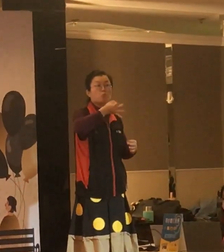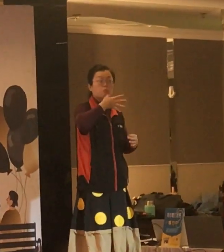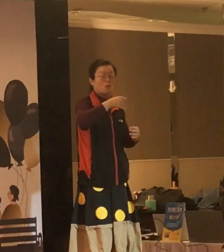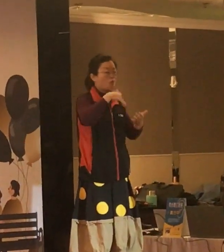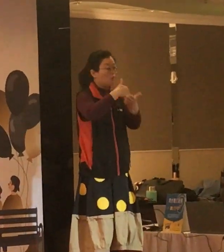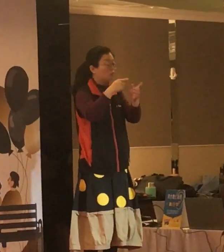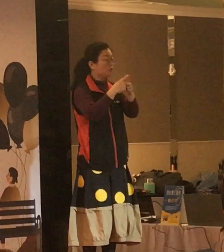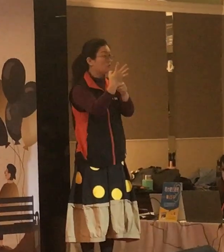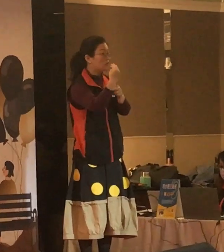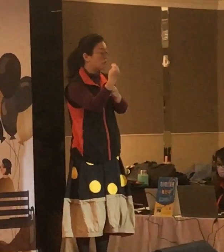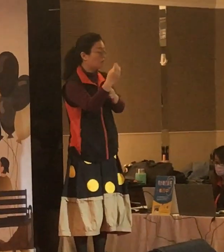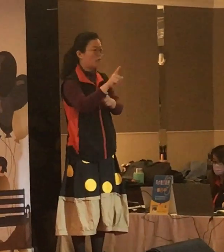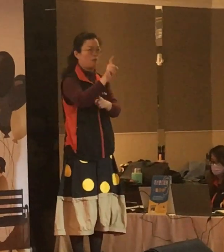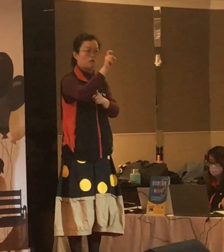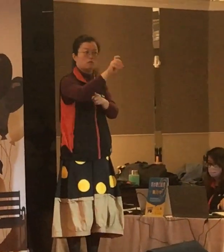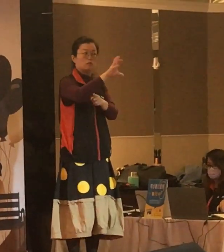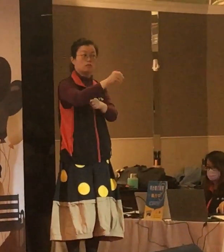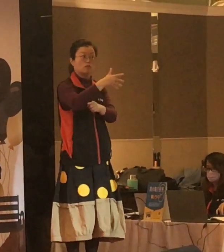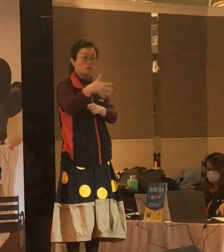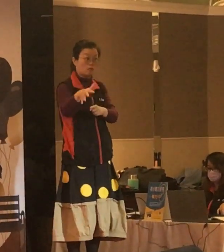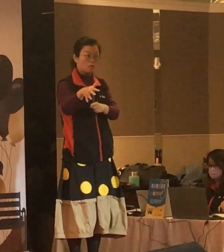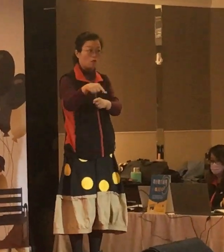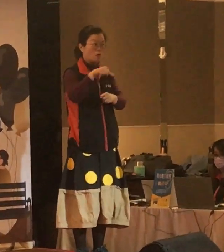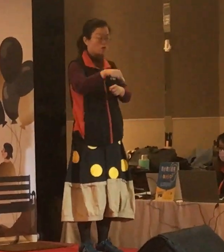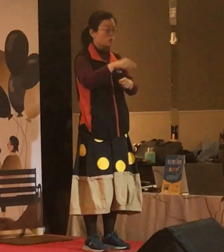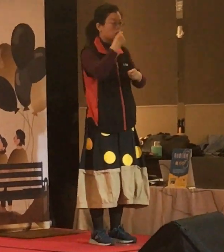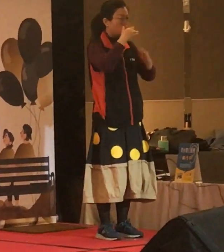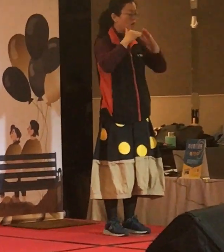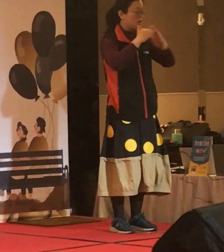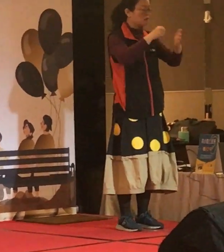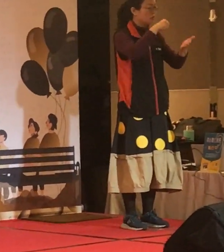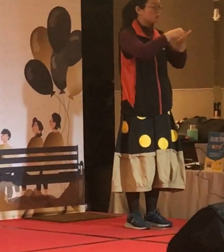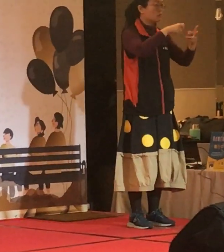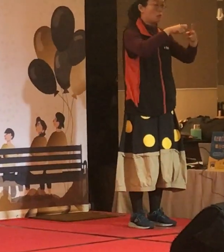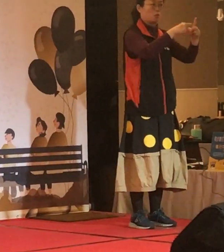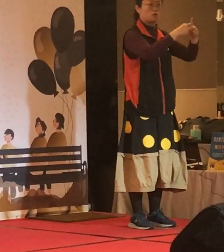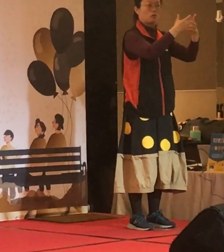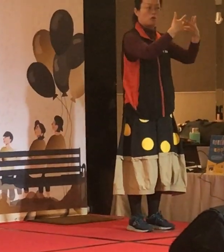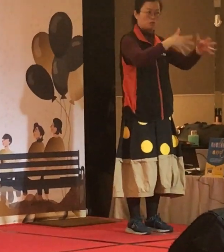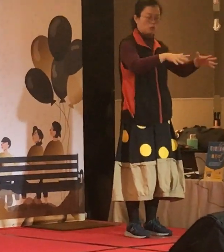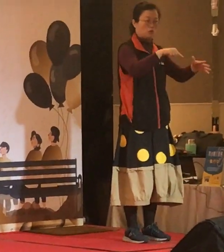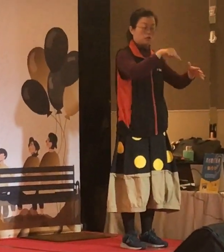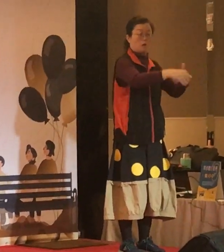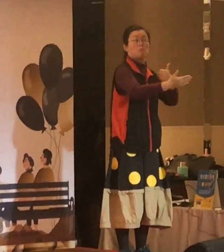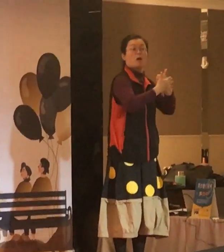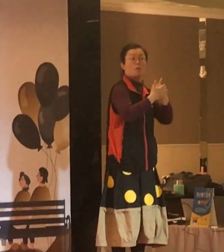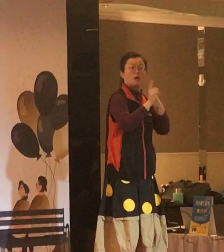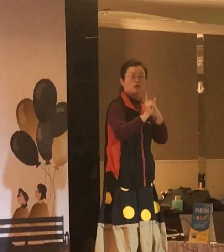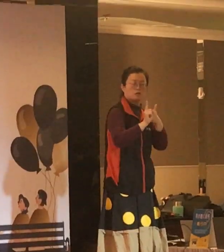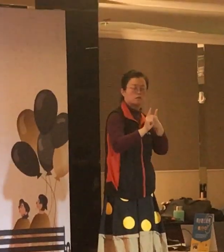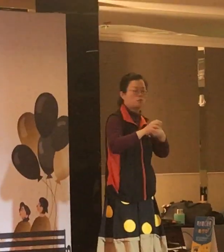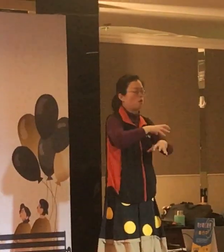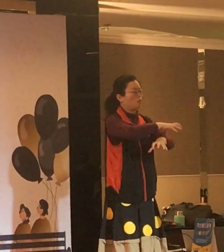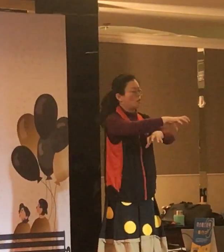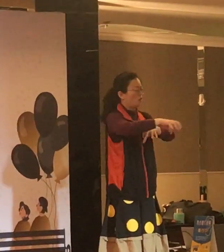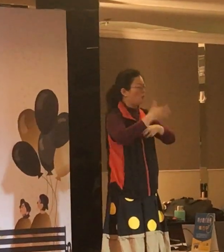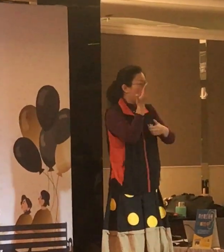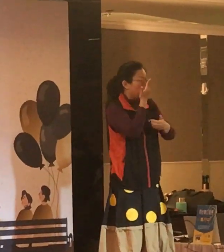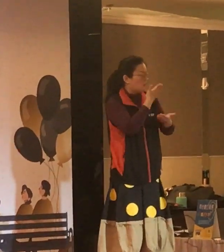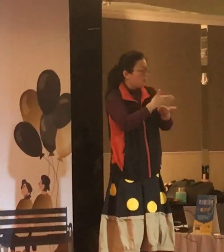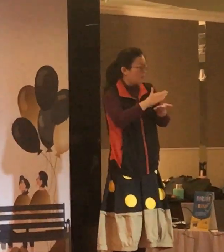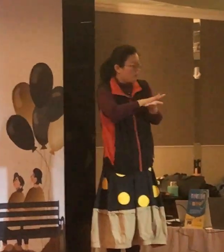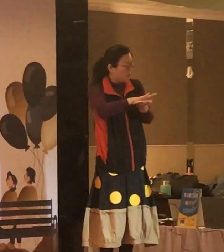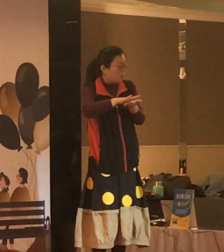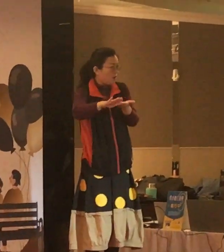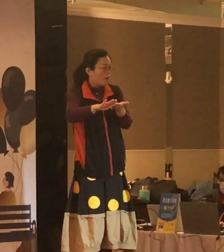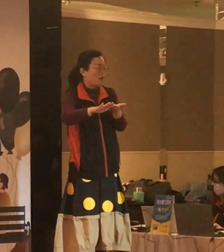个城市有这么多的志工朋友，可以让我们城市更整洁、更安全、更具有温暖啊、哦。那再次